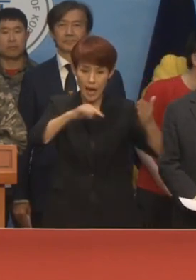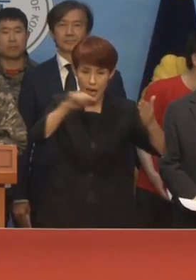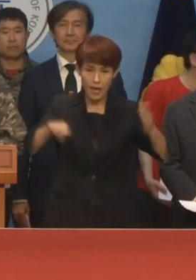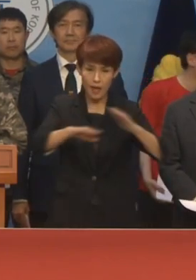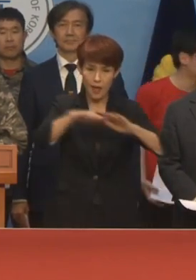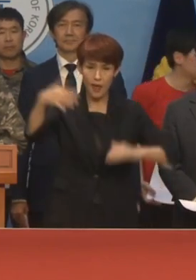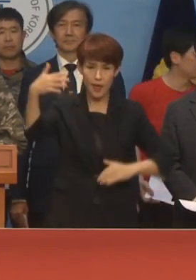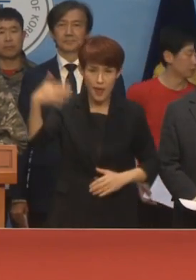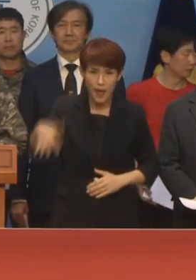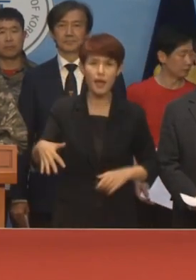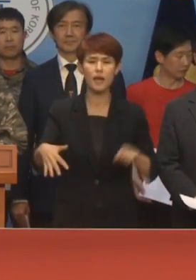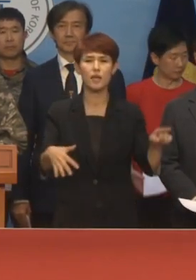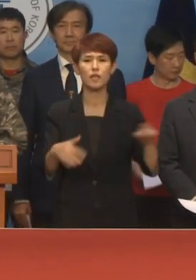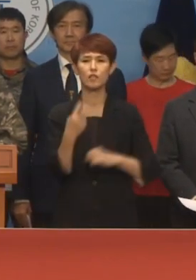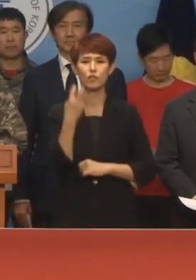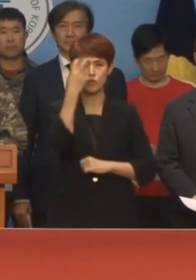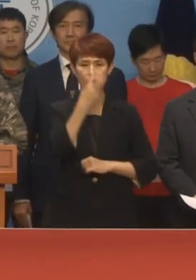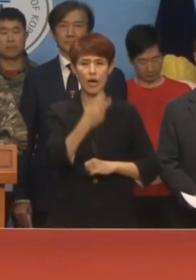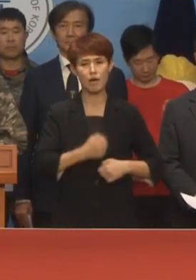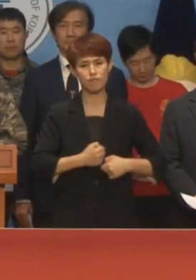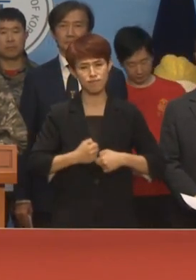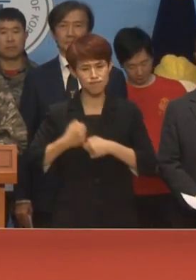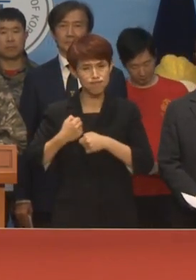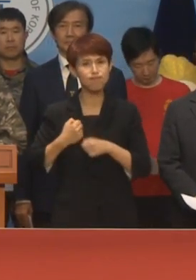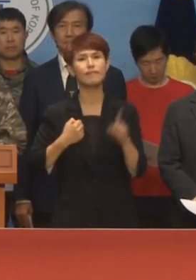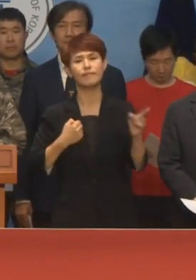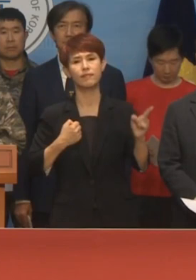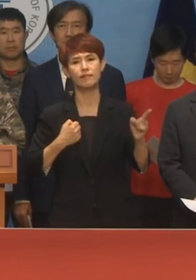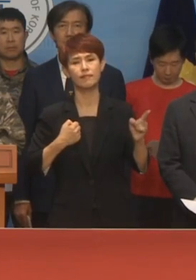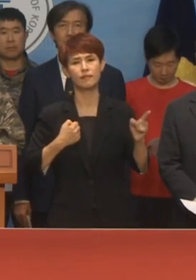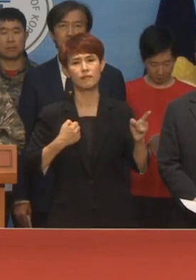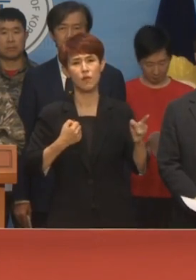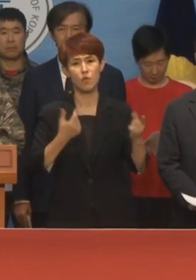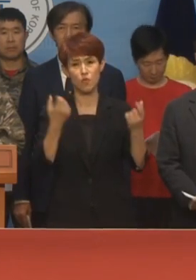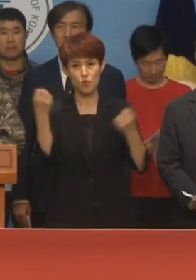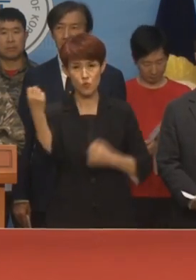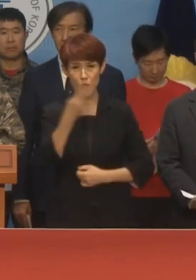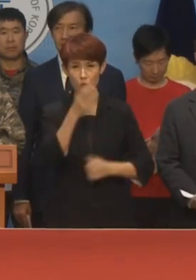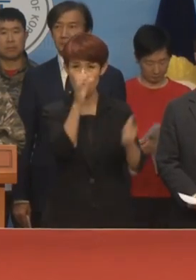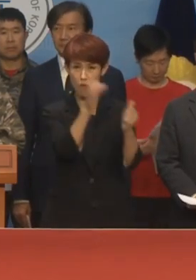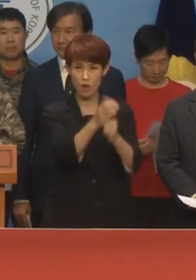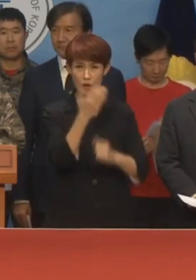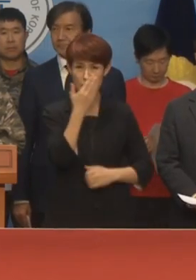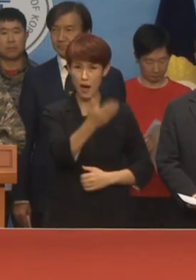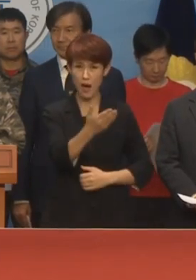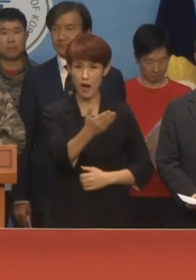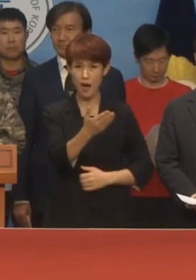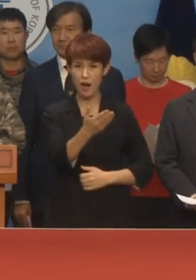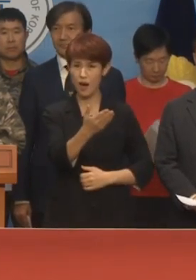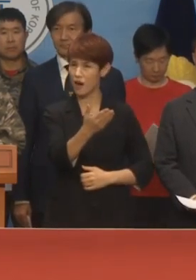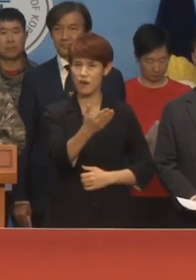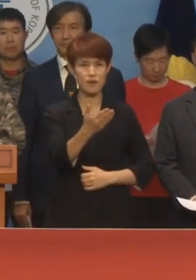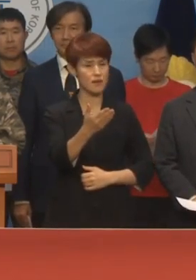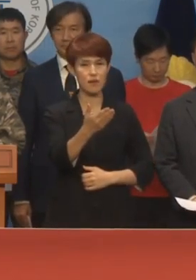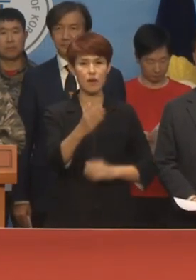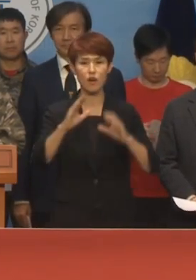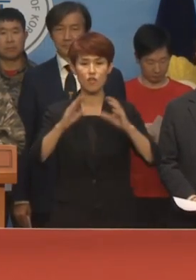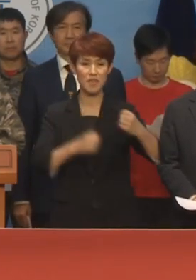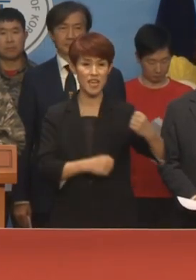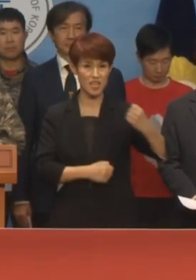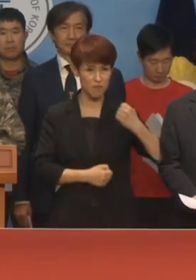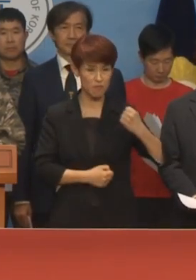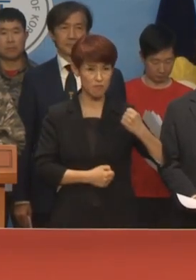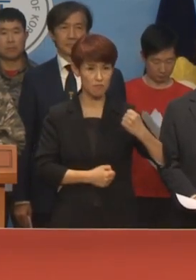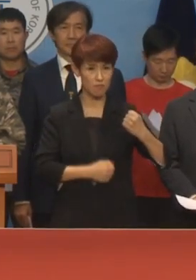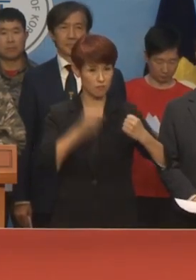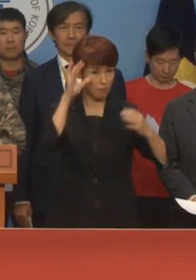못한 수사 부진아들에게 똑같은 숙제를 다시 내주는 것이 국민의힘